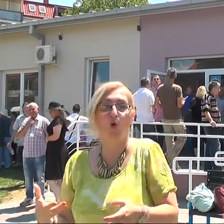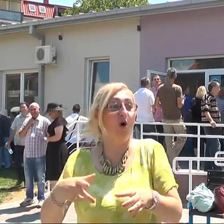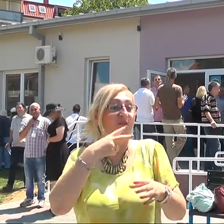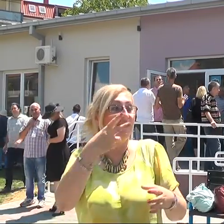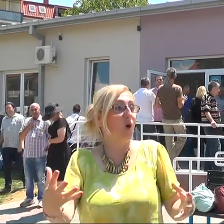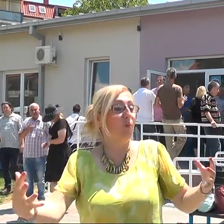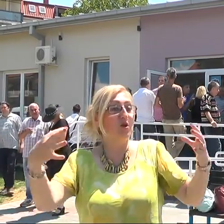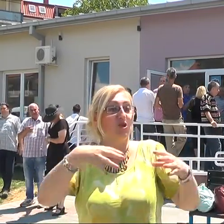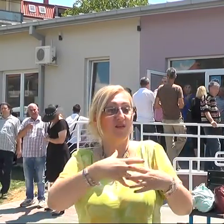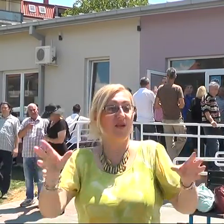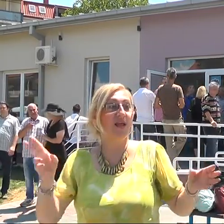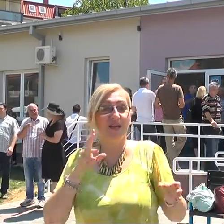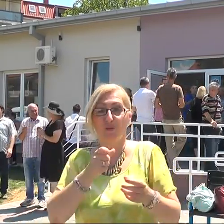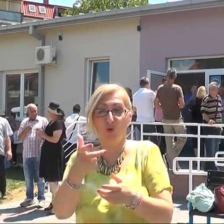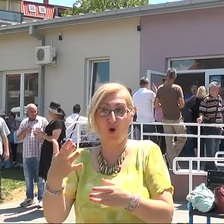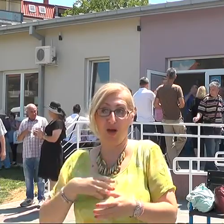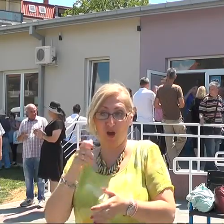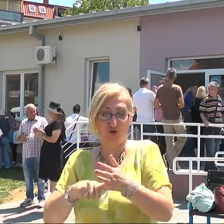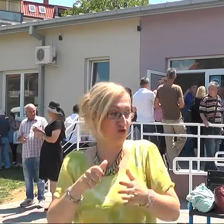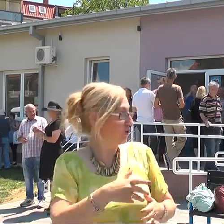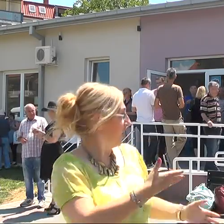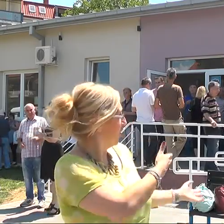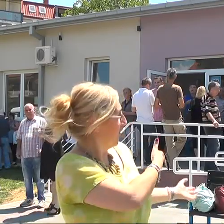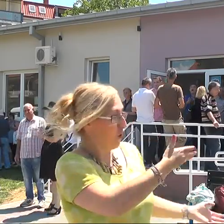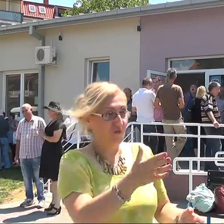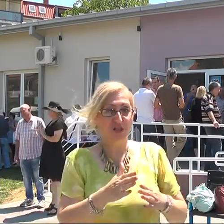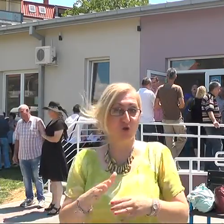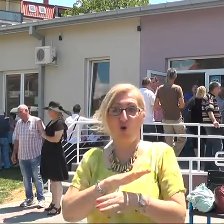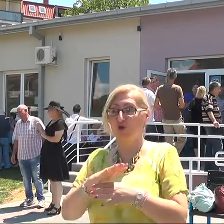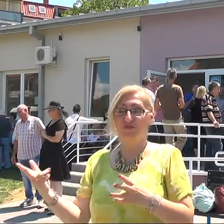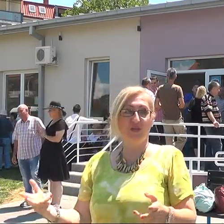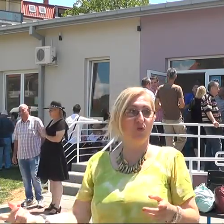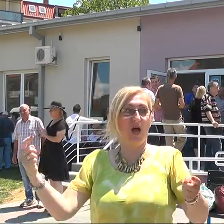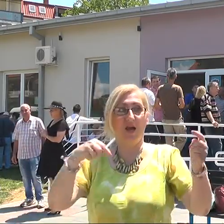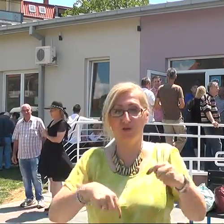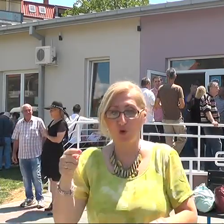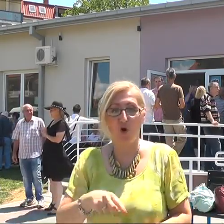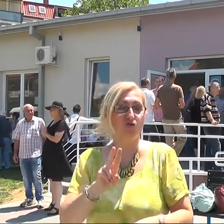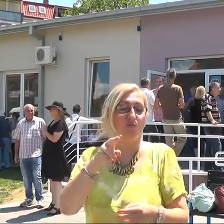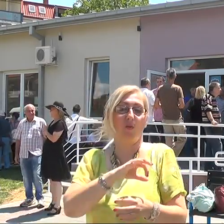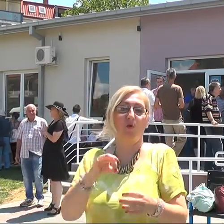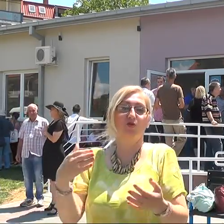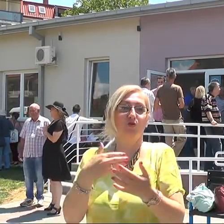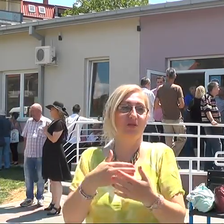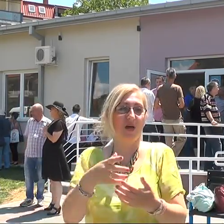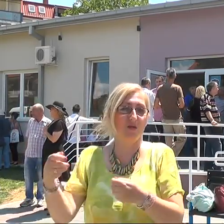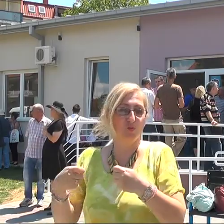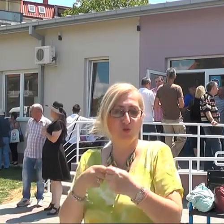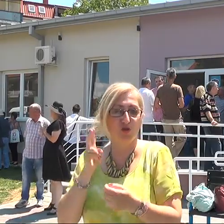Pirotu, da se, eto kao što vidite, okupio se veliki broj naših članova ovde, skoro su svi danas došli. Imamo odličnu